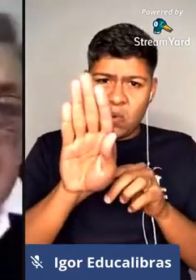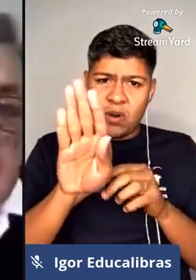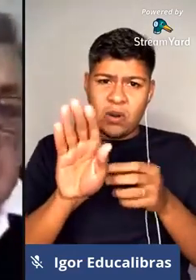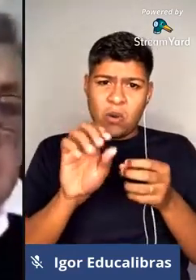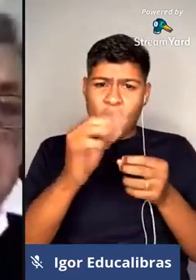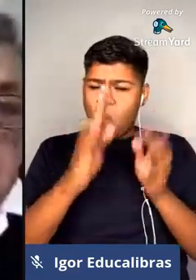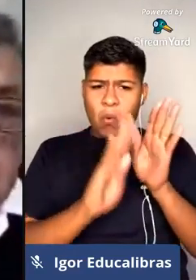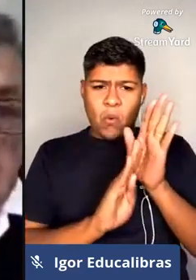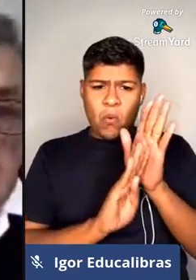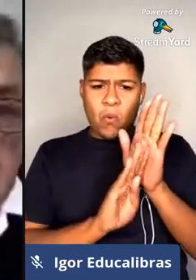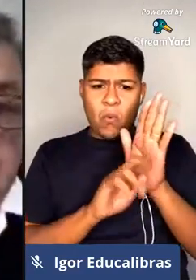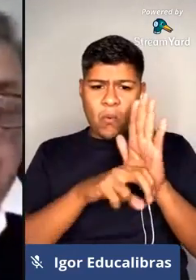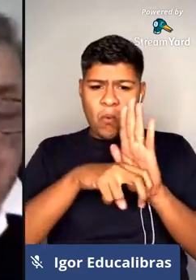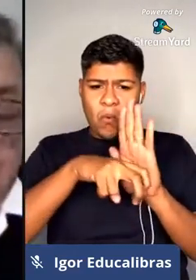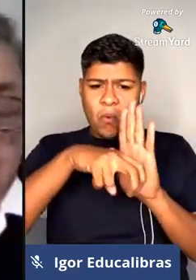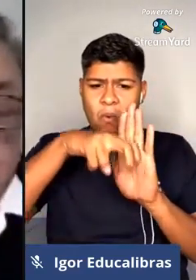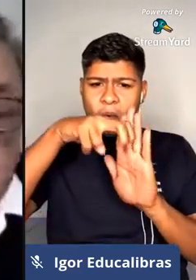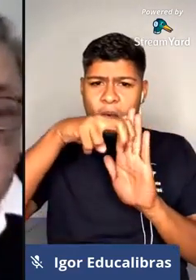elevador.